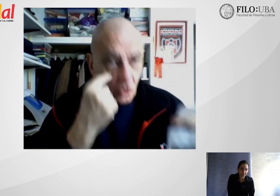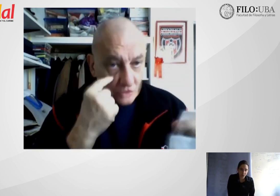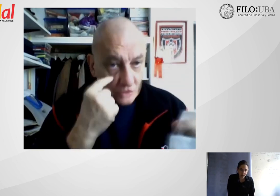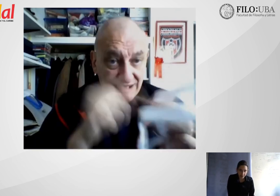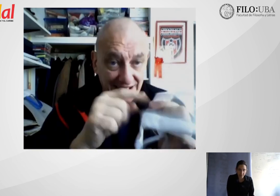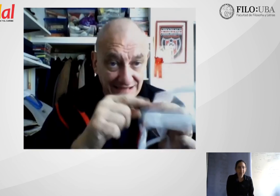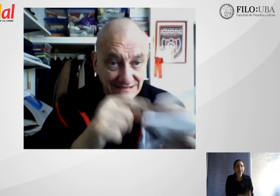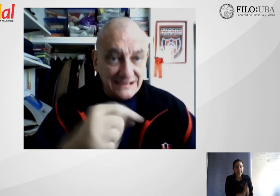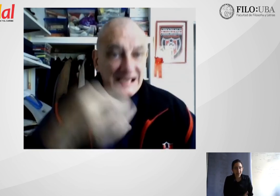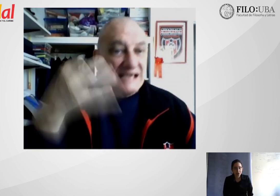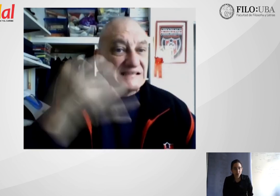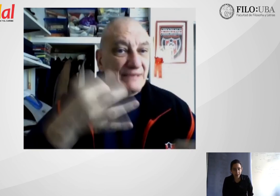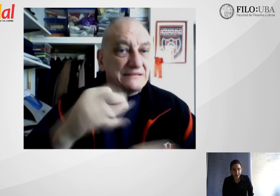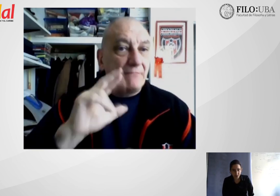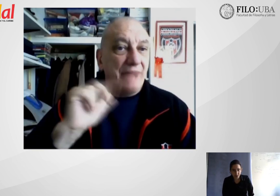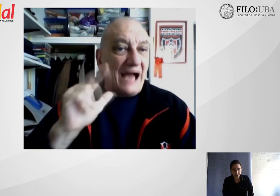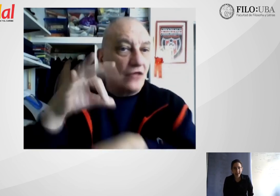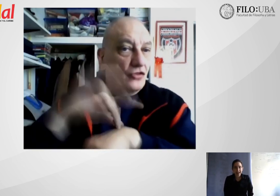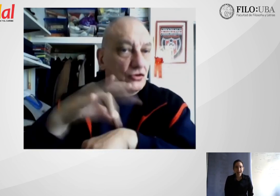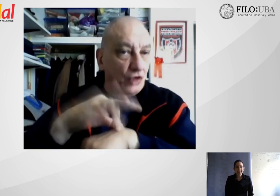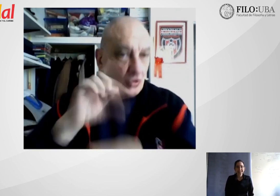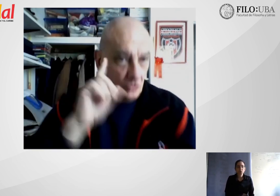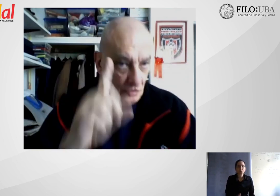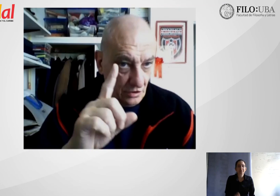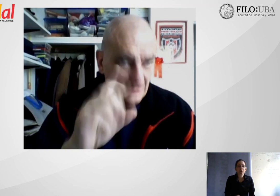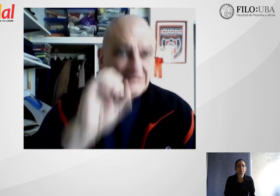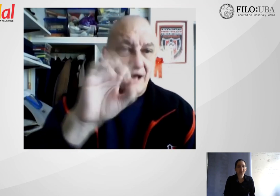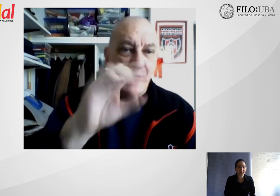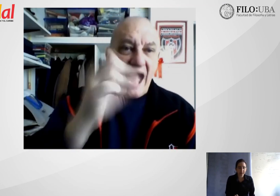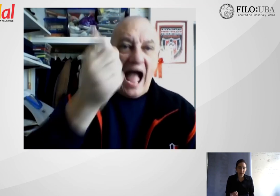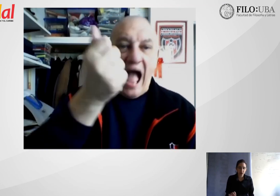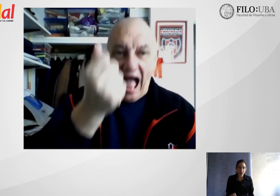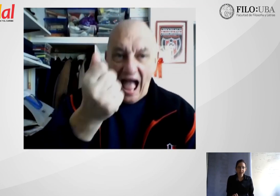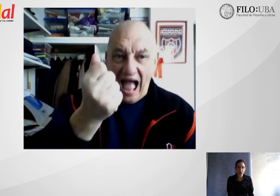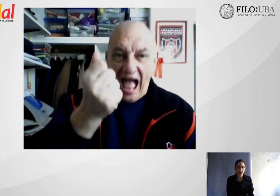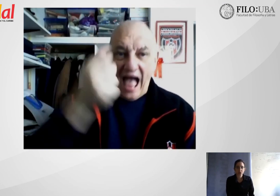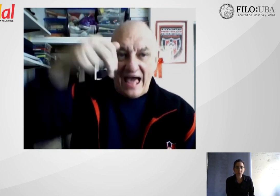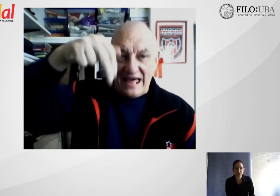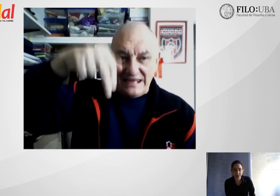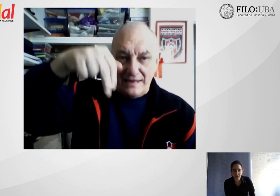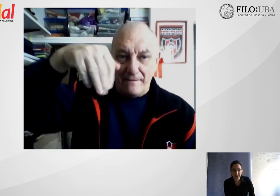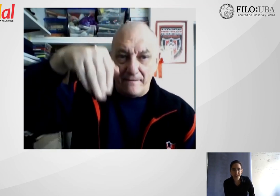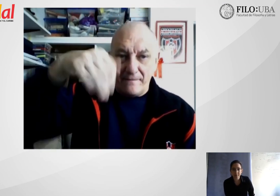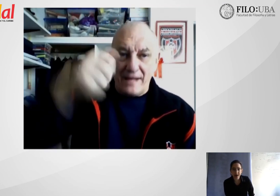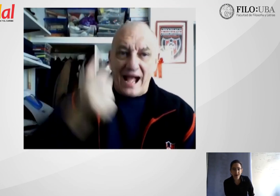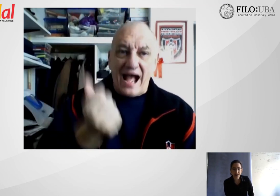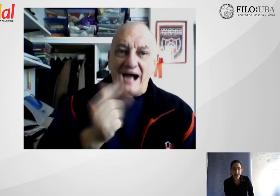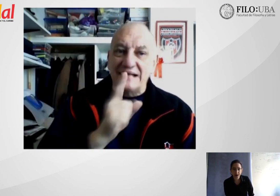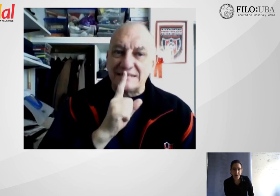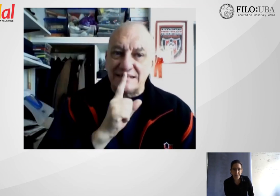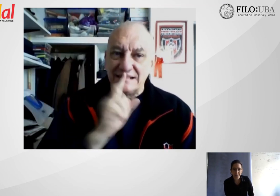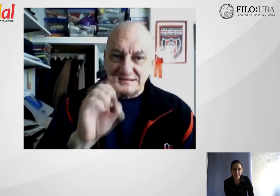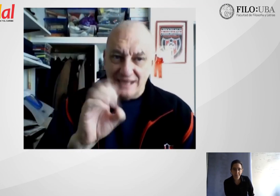recurrir a la lectura labial. Les quiero hacer una aclaración. Este es un barbijo especial para doctor el que yo les estoy mostrando, que se llama,